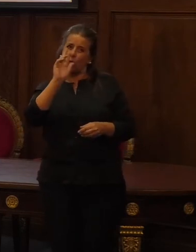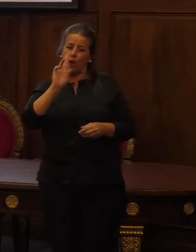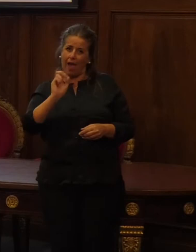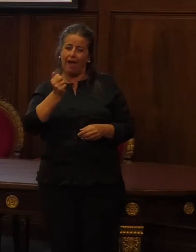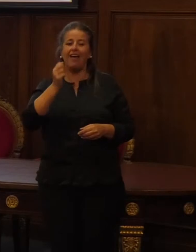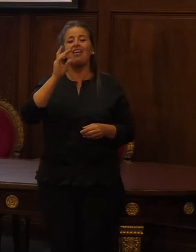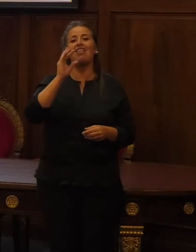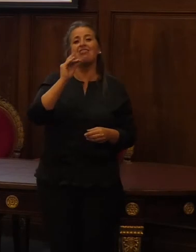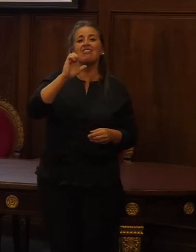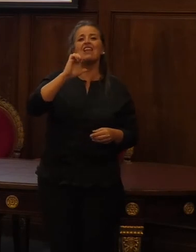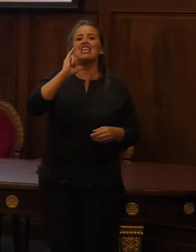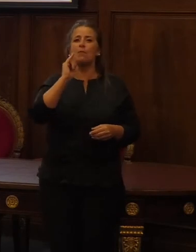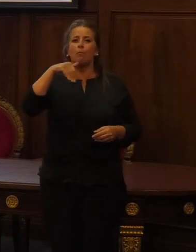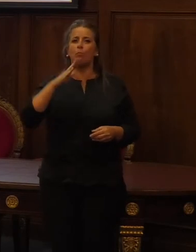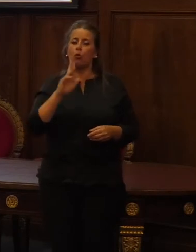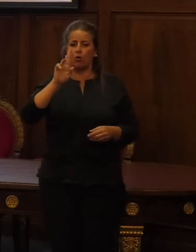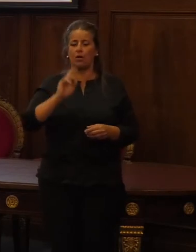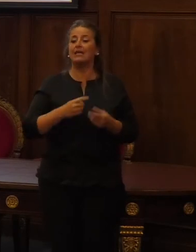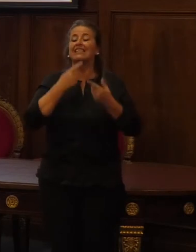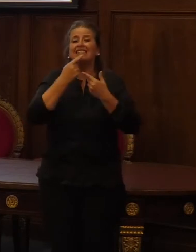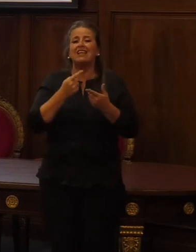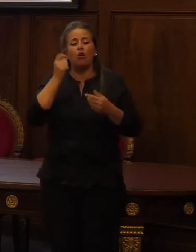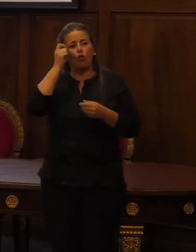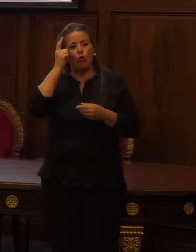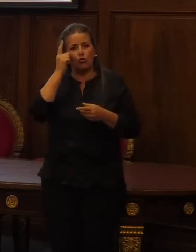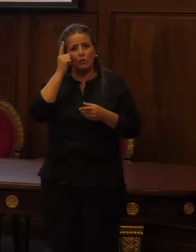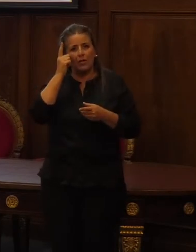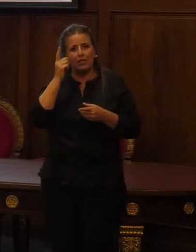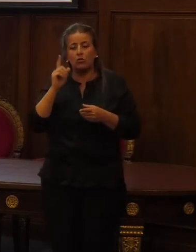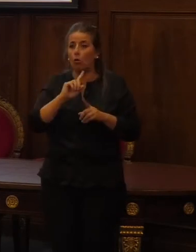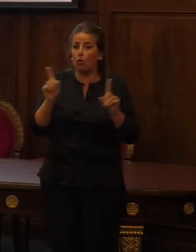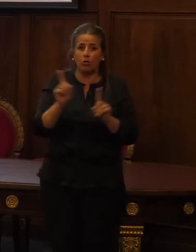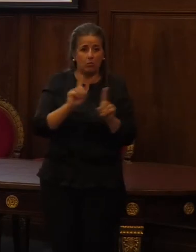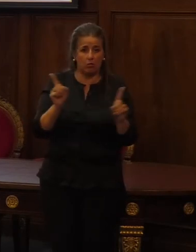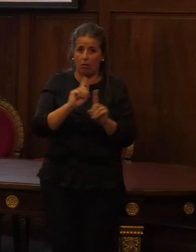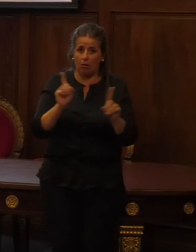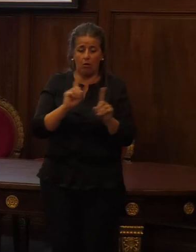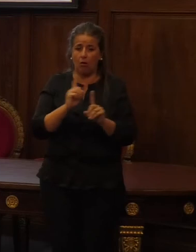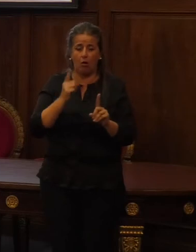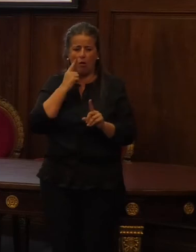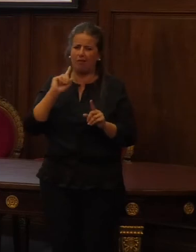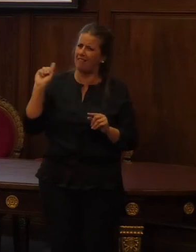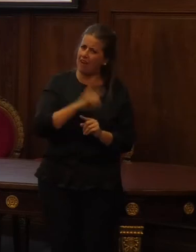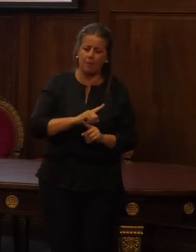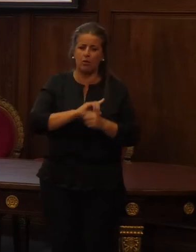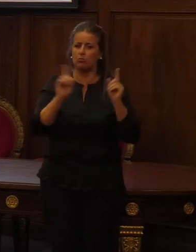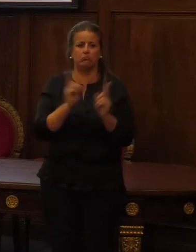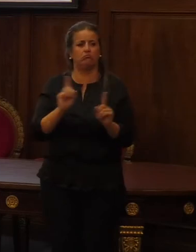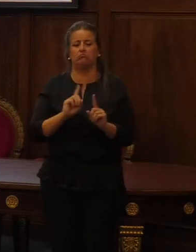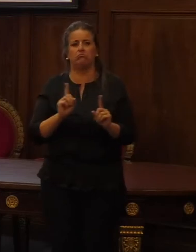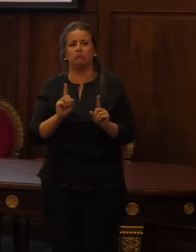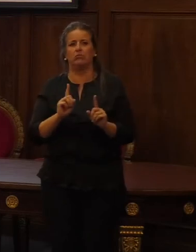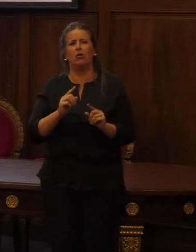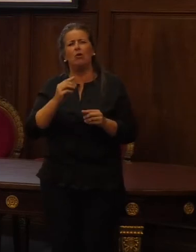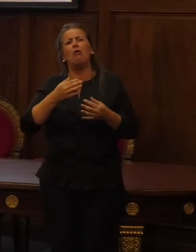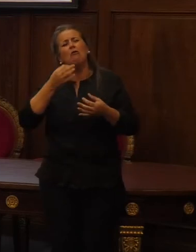IPUR, entre otras cosas, contó con los convencimientos, no rápidos ni totalmente convencidos, pero también desde dentro